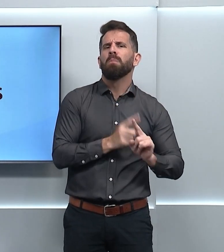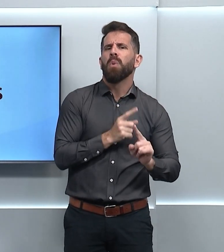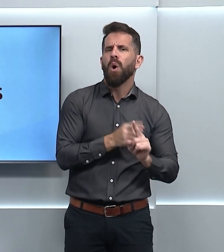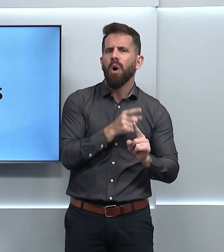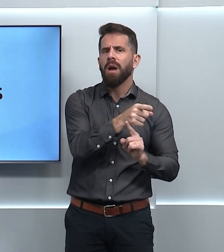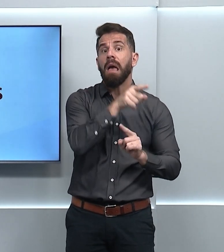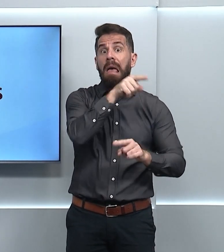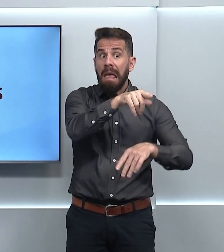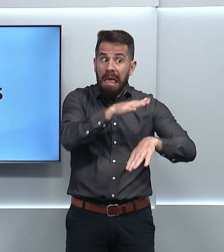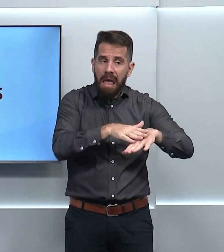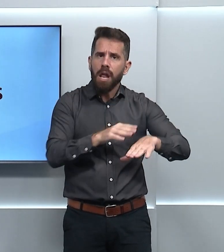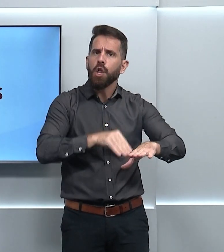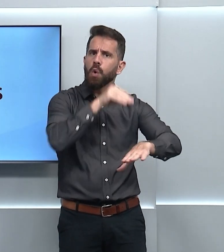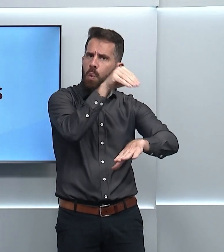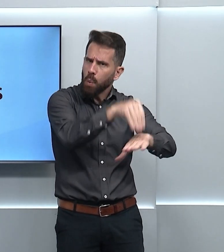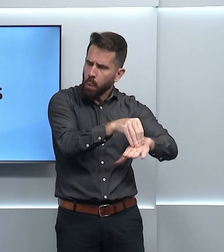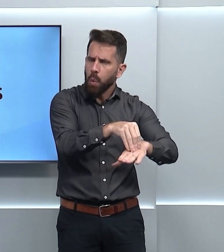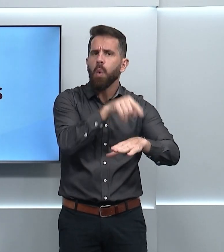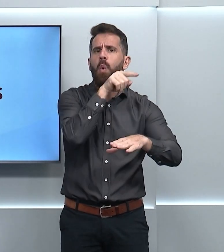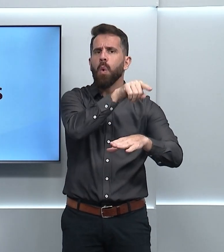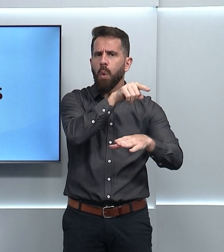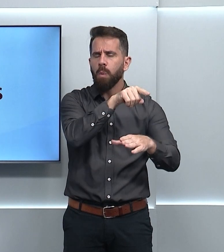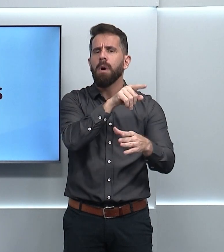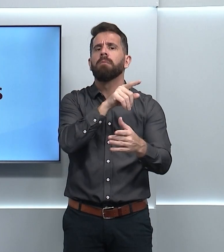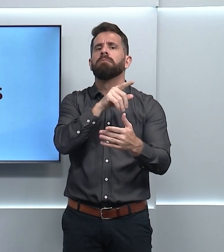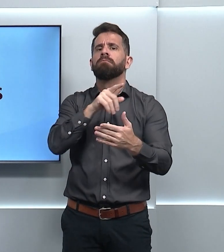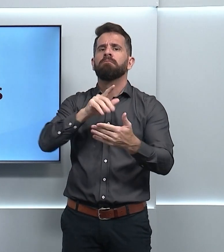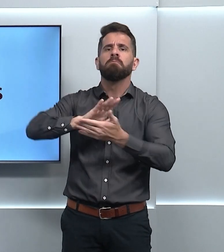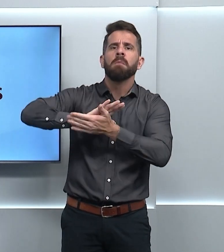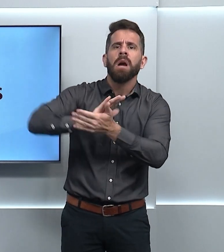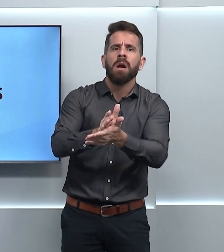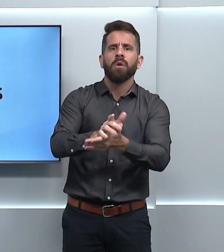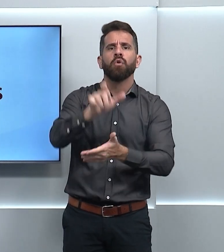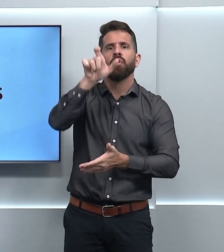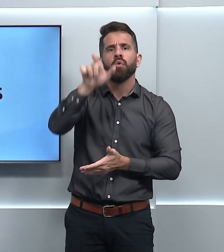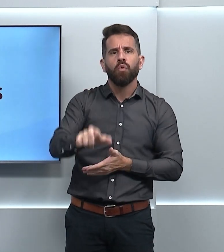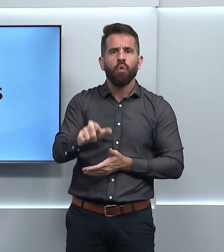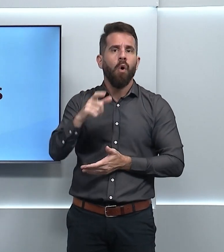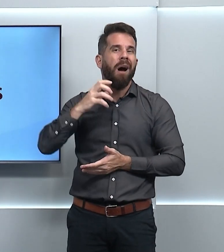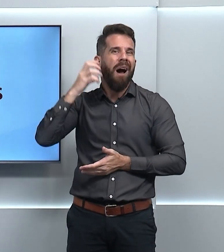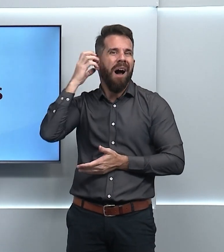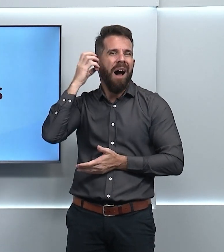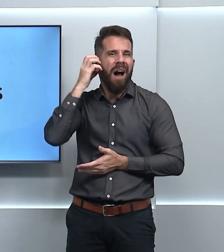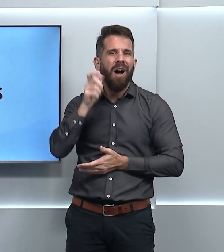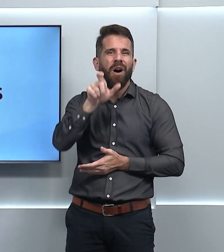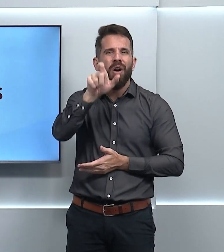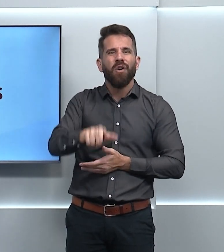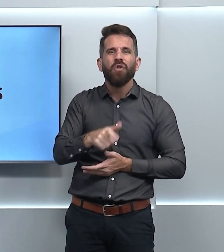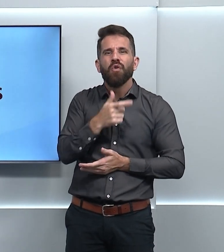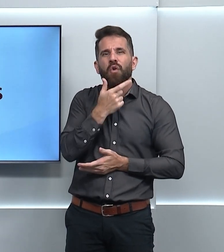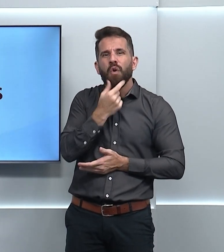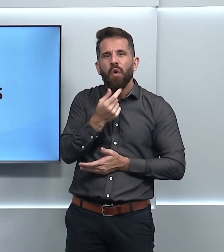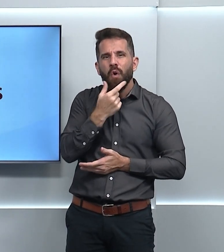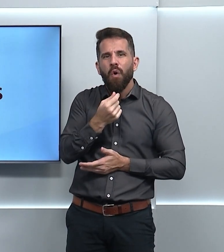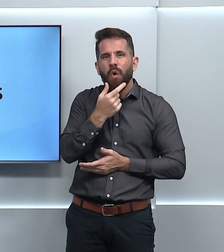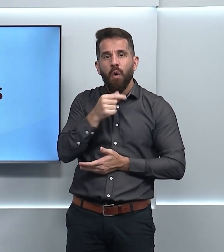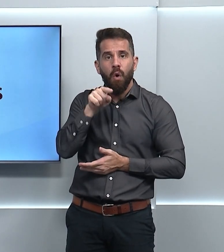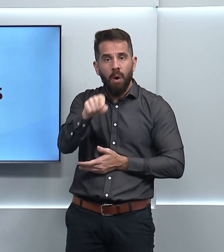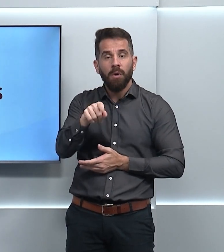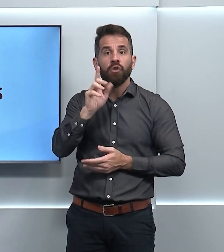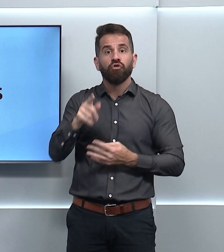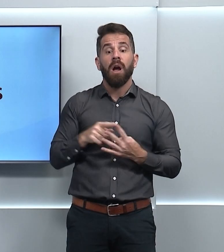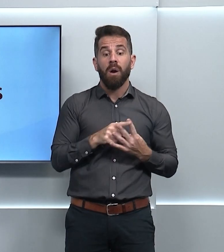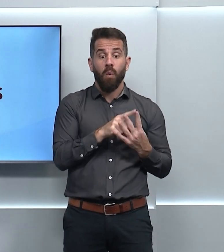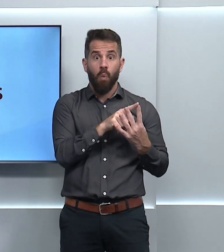A decisão anterior da juíza acabou por anular o júri popular, que condenou 4 dos 5 réus acusados do